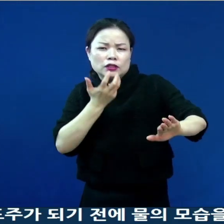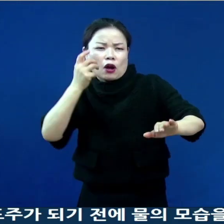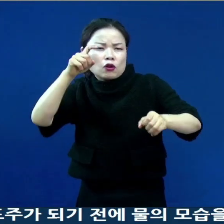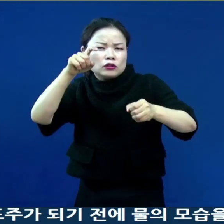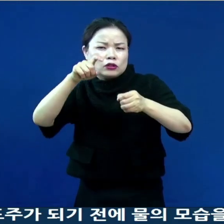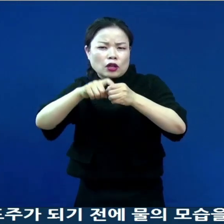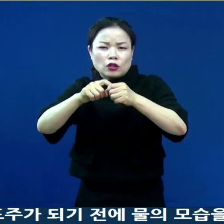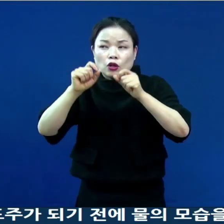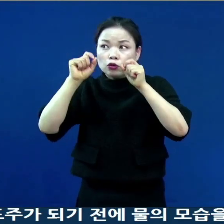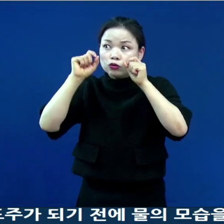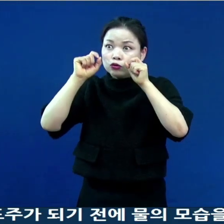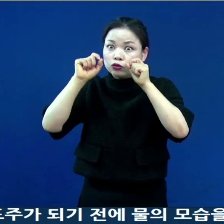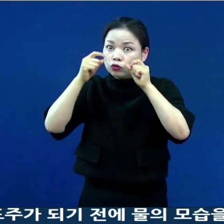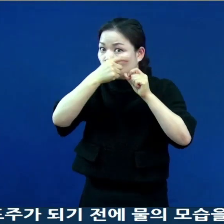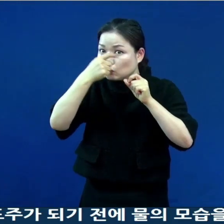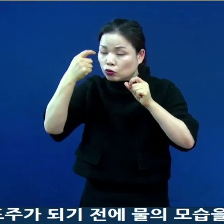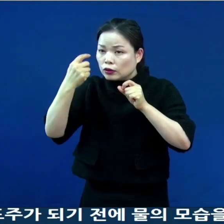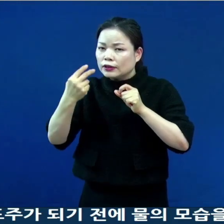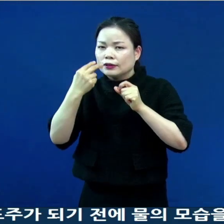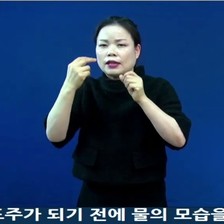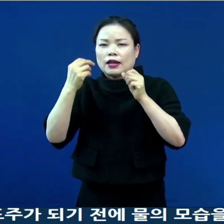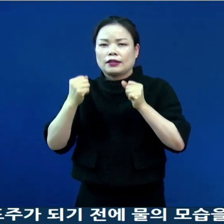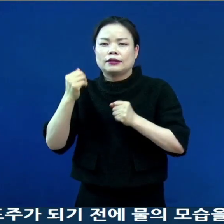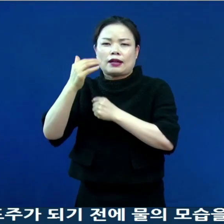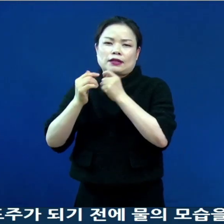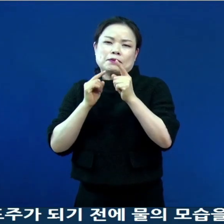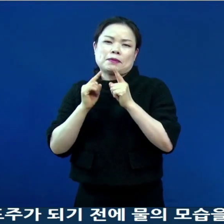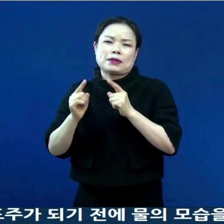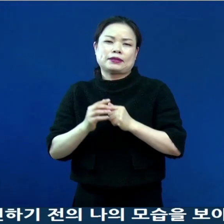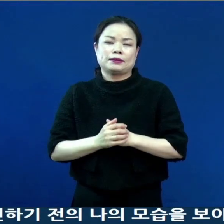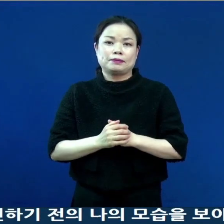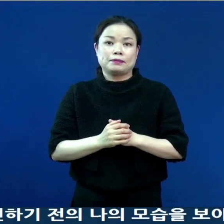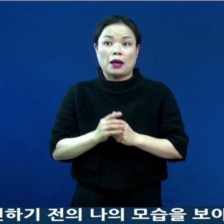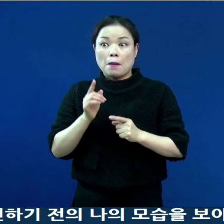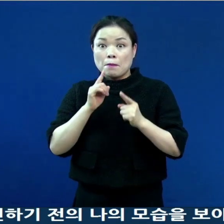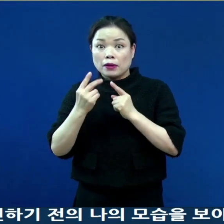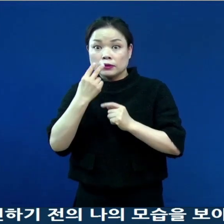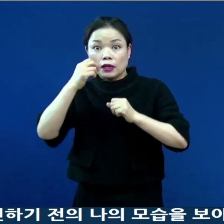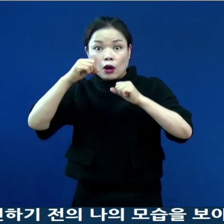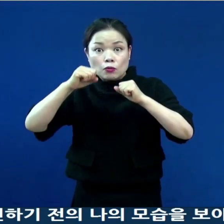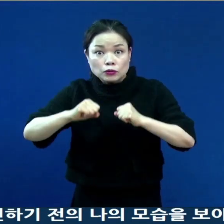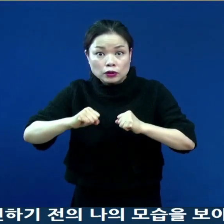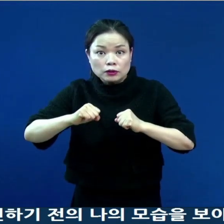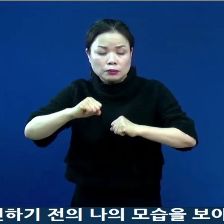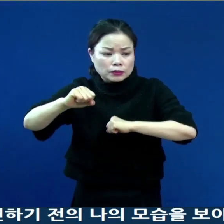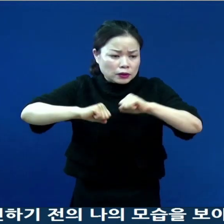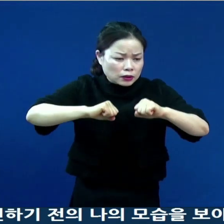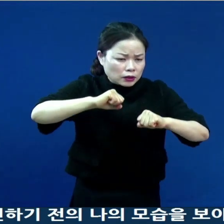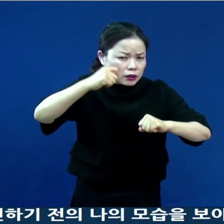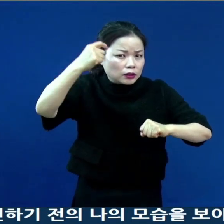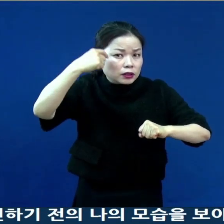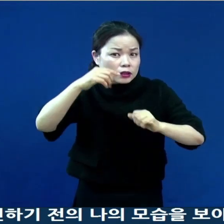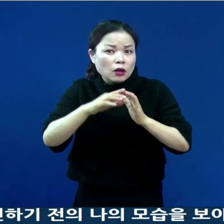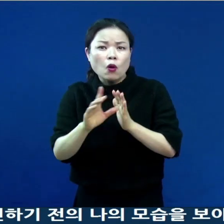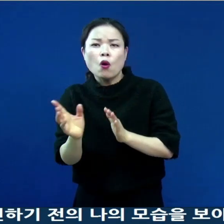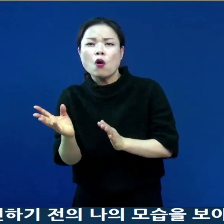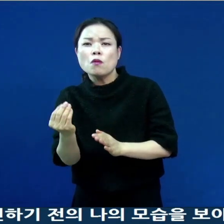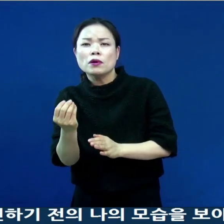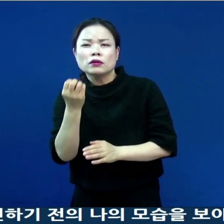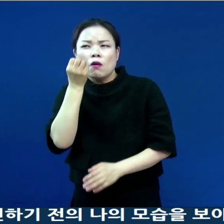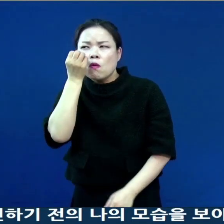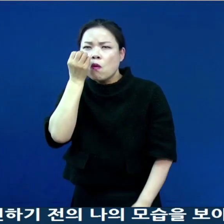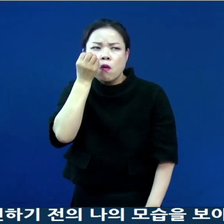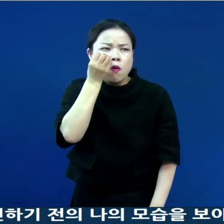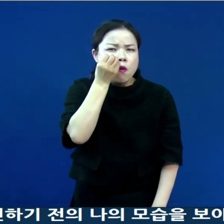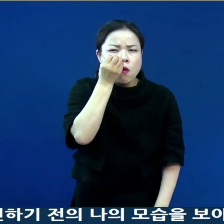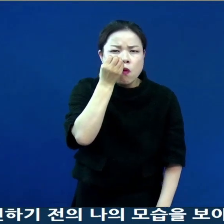눈은 살아 움직이는 하나님의 말씀을 볼 수 있습니다. 말씀이 살아 움직이는 것을 볼 때 그 말씀이 얼마나